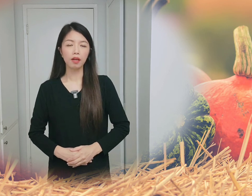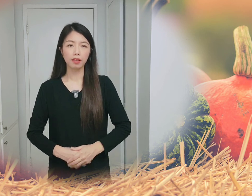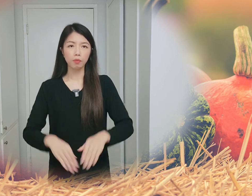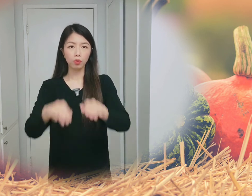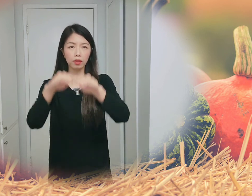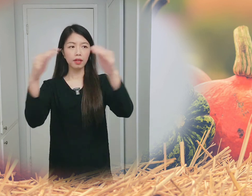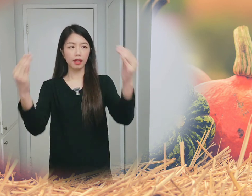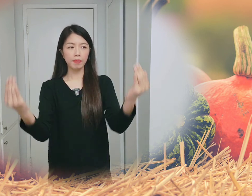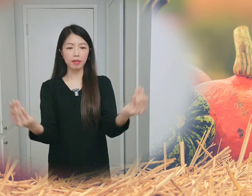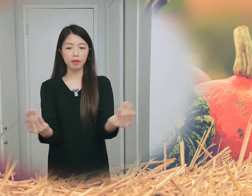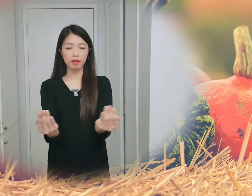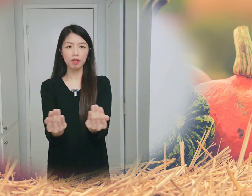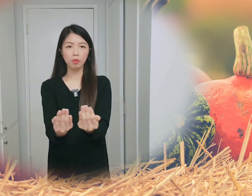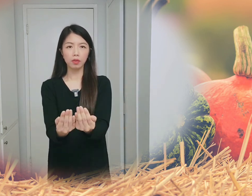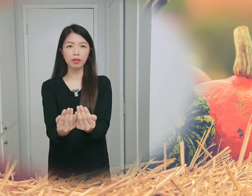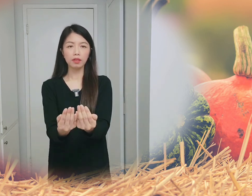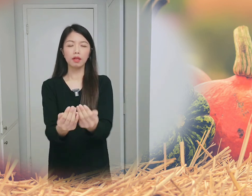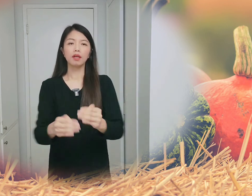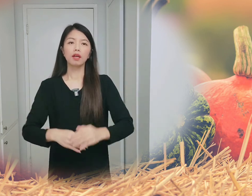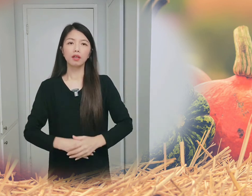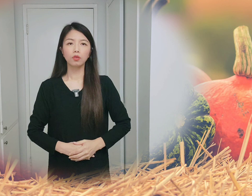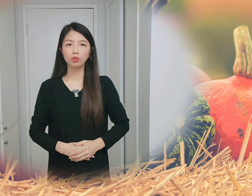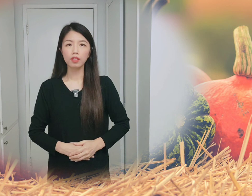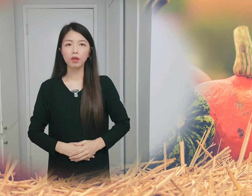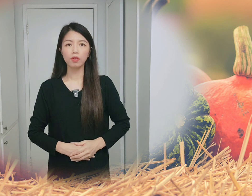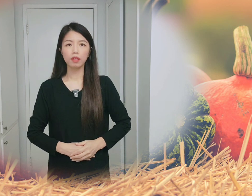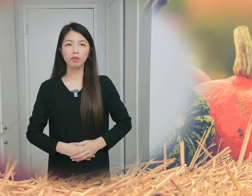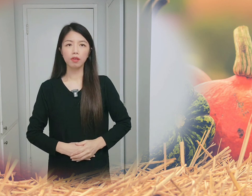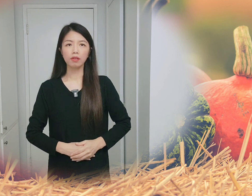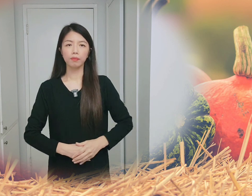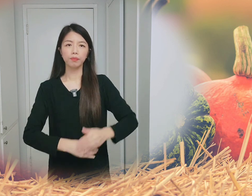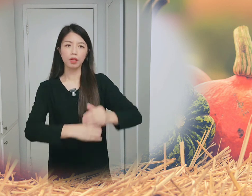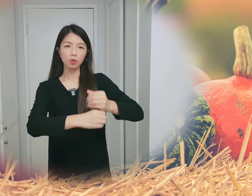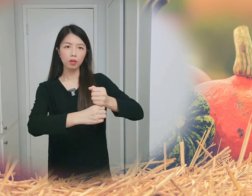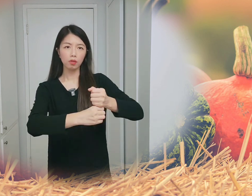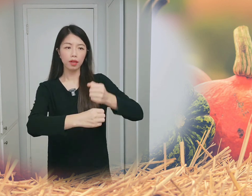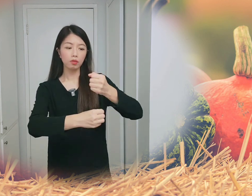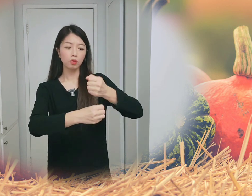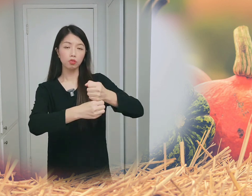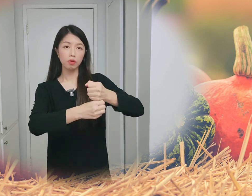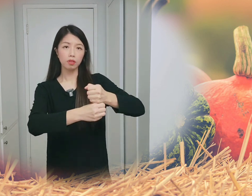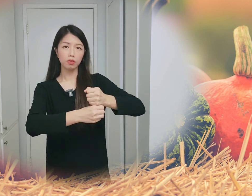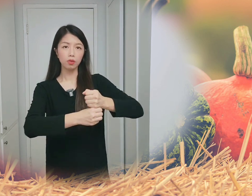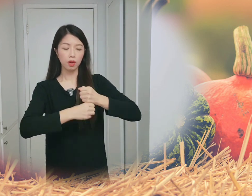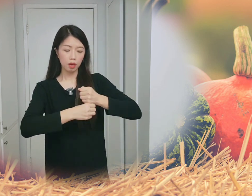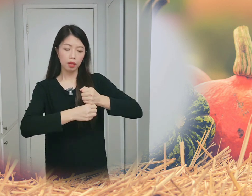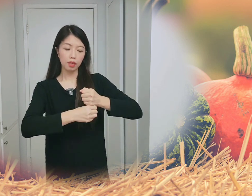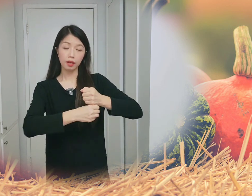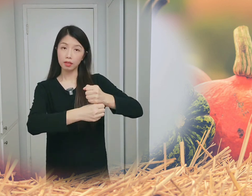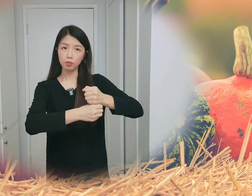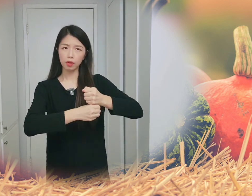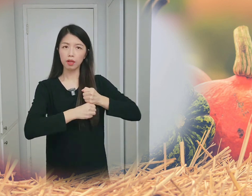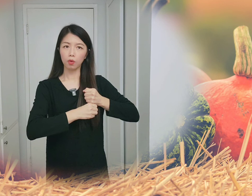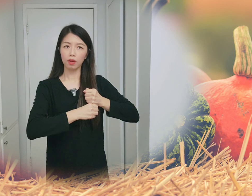되는데요. 일단 모든, 아까 말씀드렸죠? 모든. 그리고 군인이라고 하는 뜻의 수어는 손을 이렇게 양손을 주먹을 쥐시고